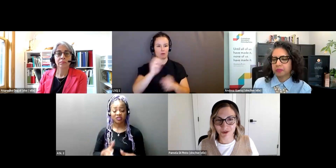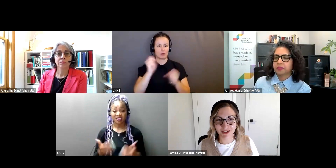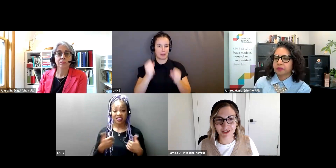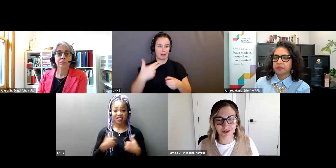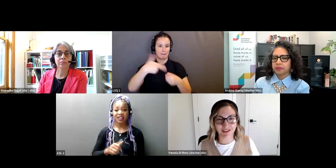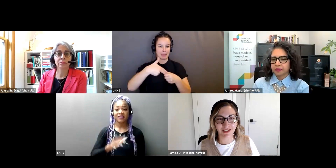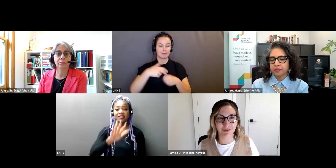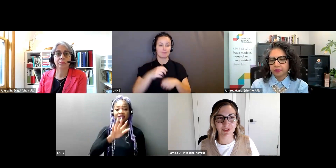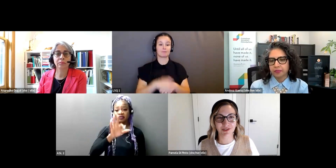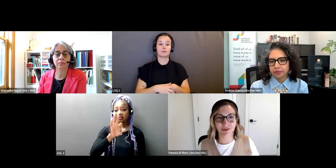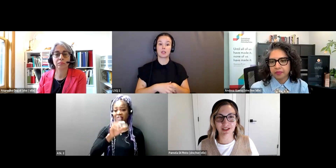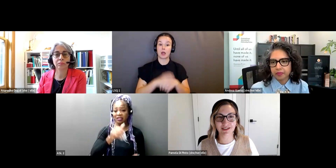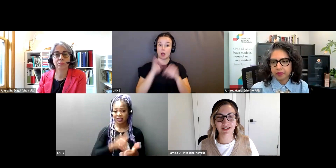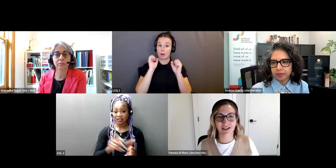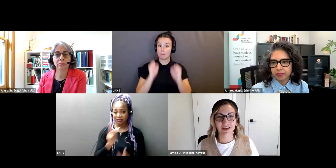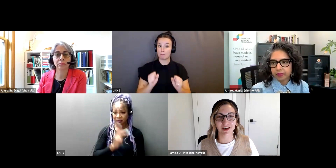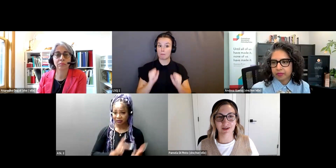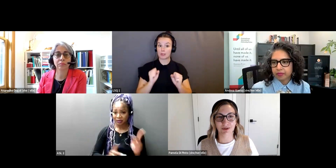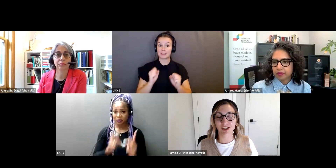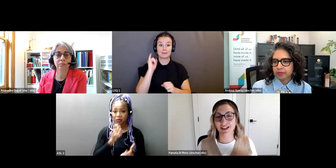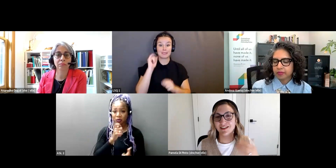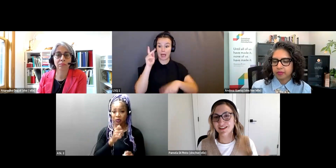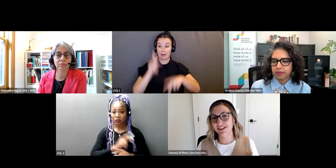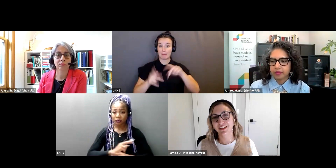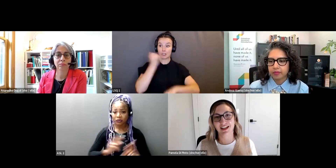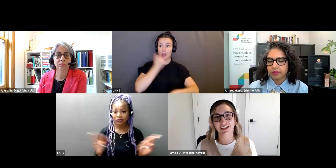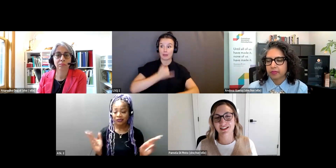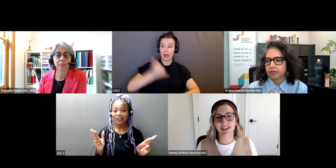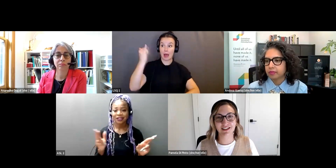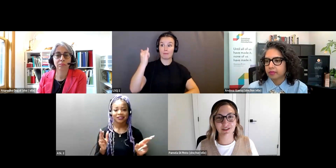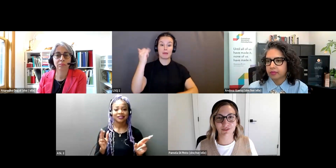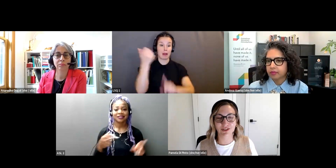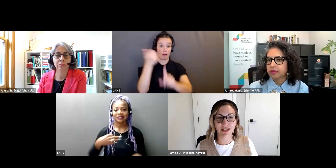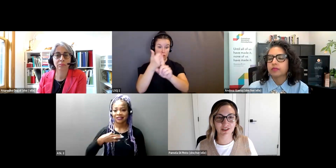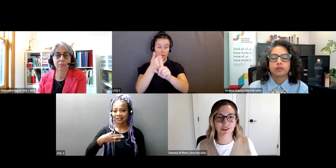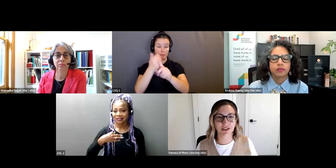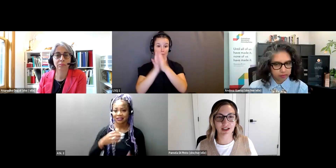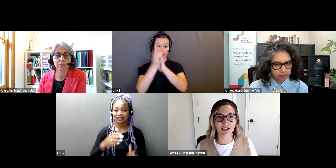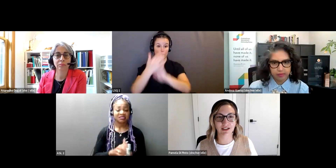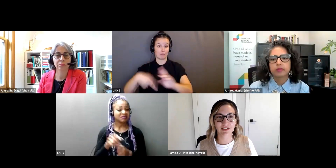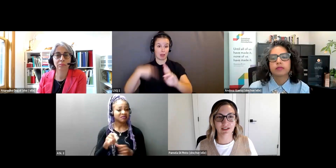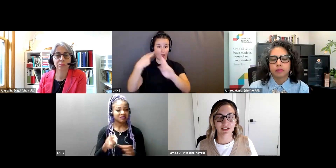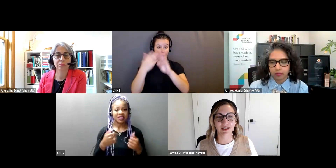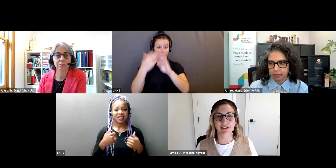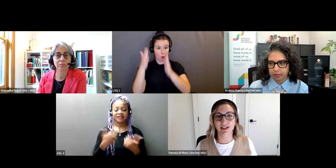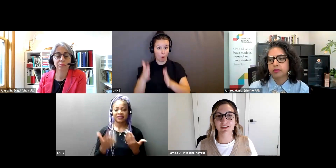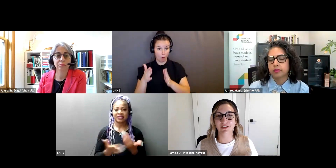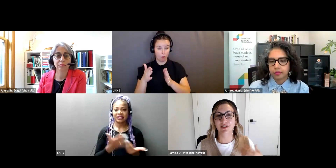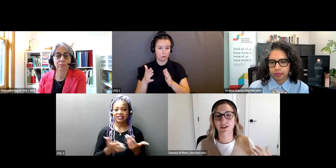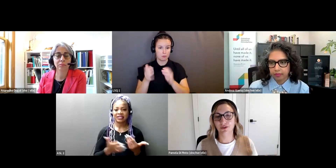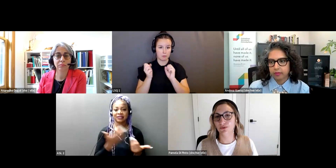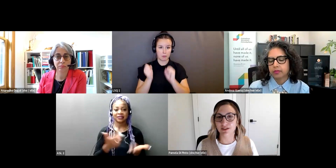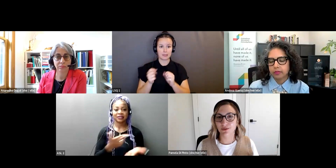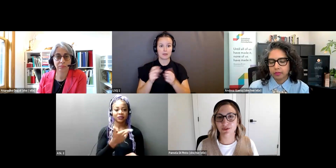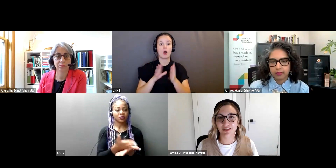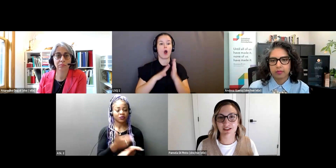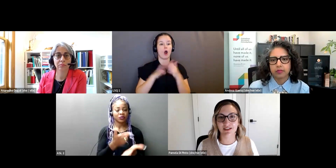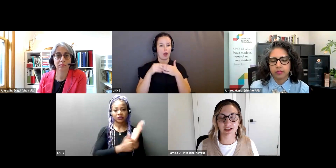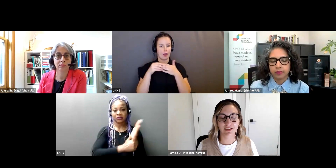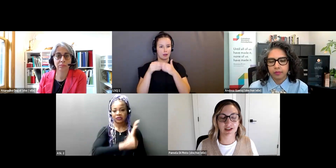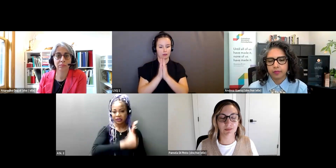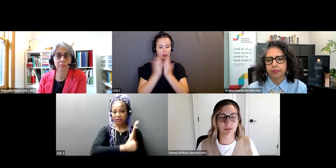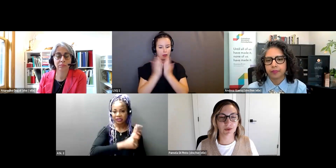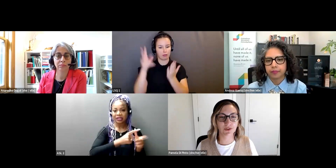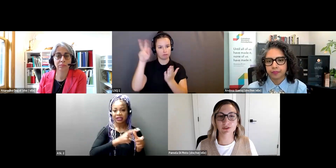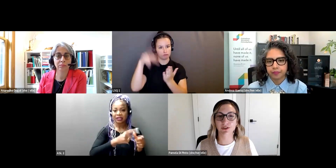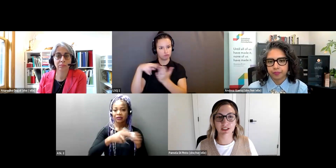inscrire pour être un répondant du signal à l'aide. Et il y a à ce moment-là, on vous envoie un guide qui